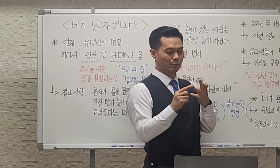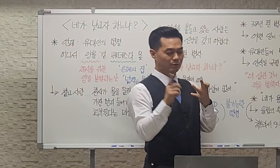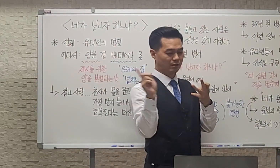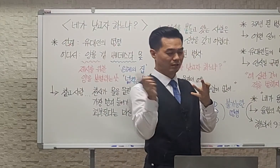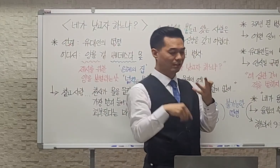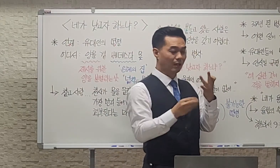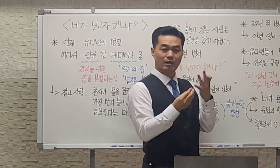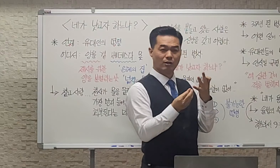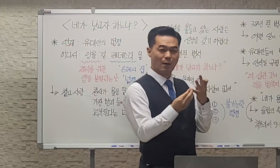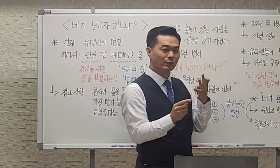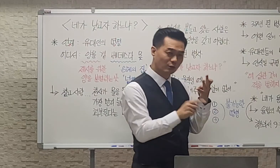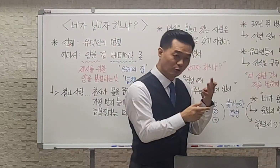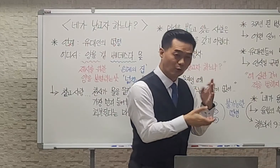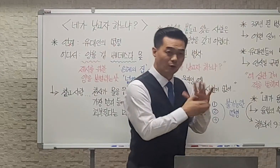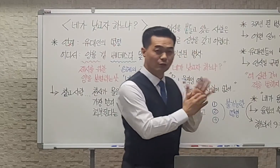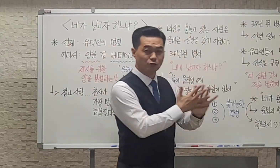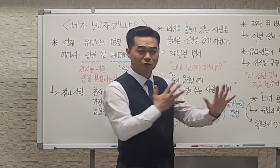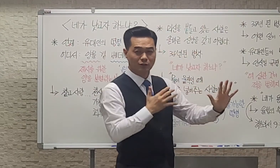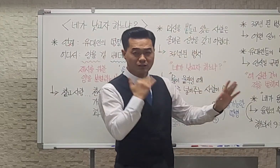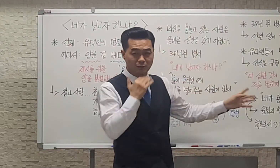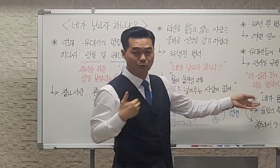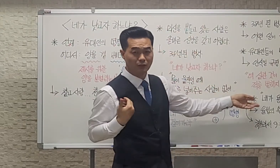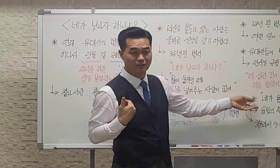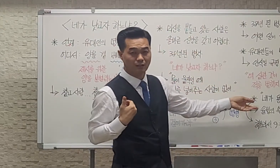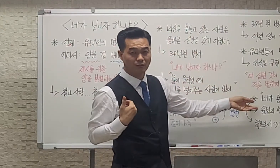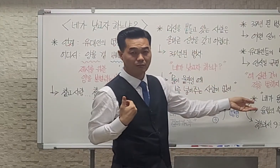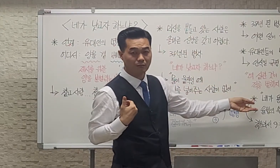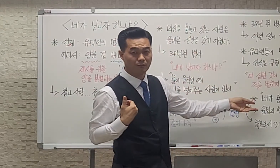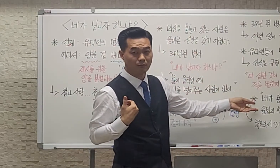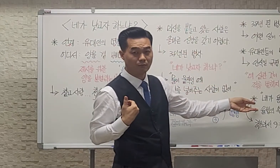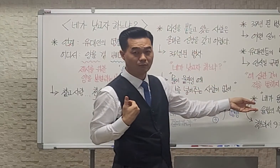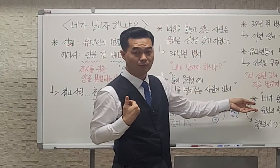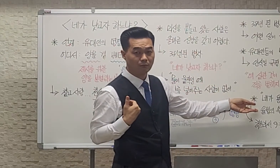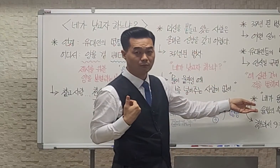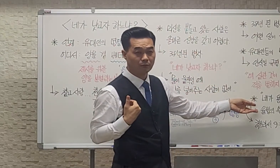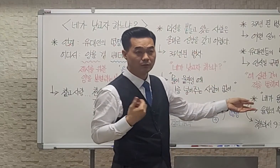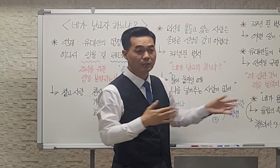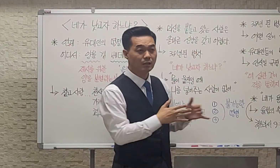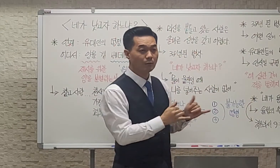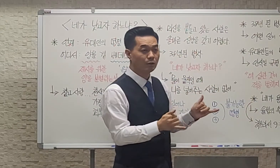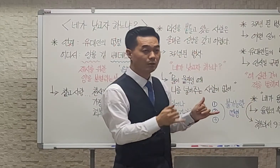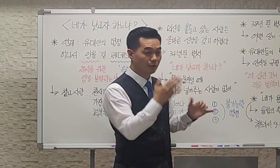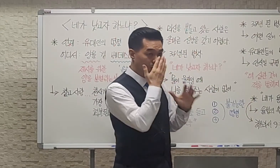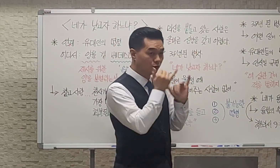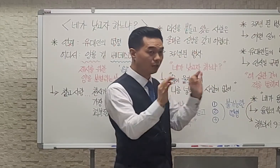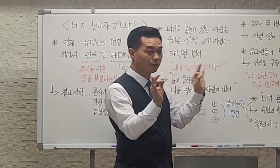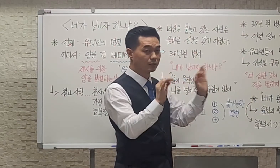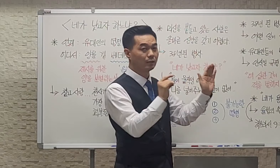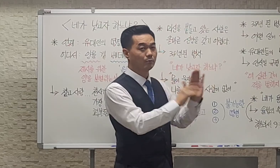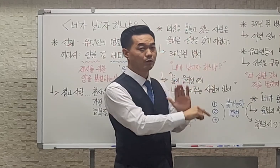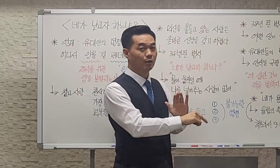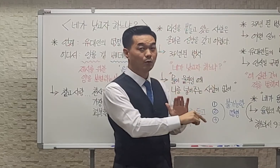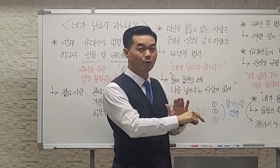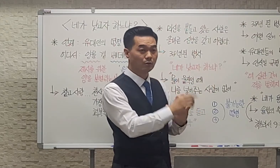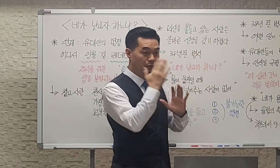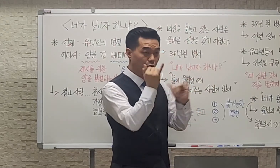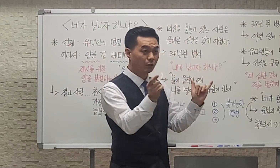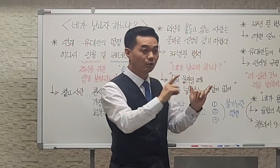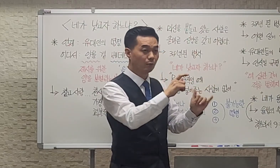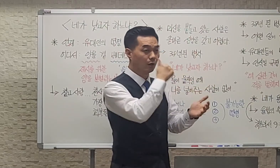13번째는 세니까 14번째 정도 줄을 섰을지 모르겠어요. 근데 이 사람이 유대인들을 찾아갑니다. 왜요? 유대인들이 뭐라고